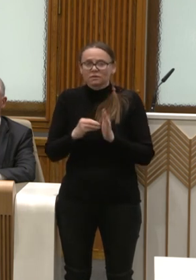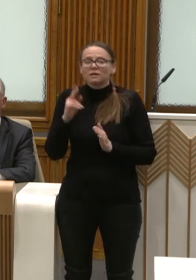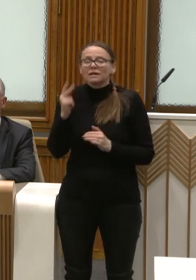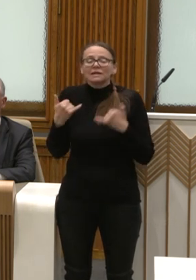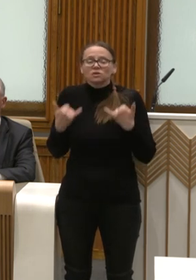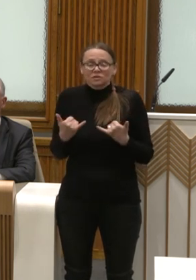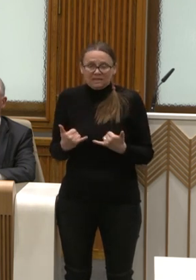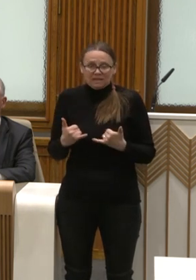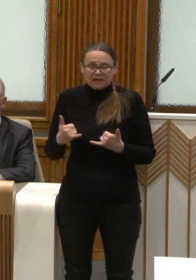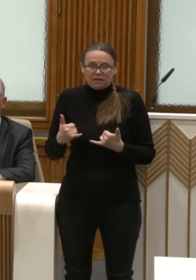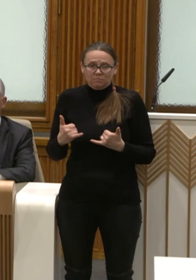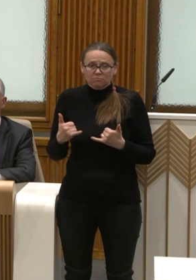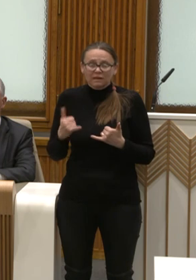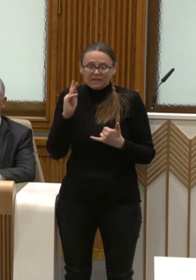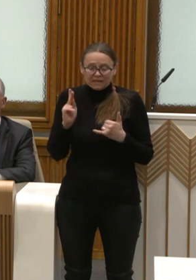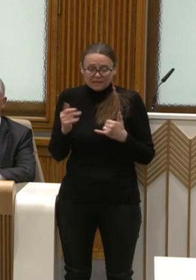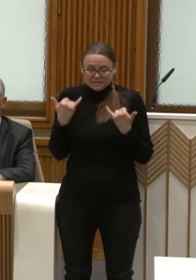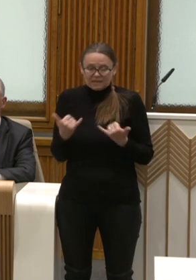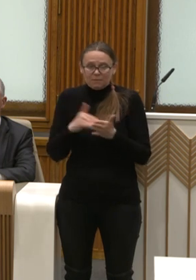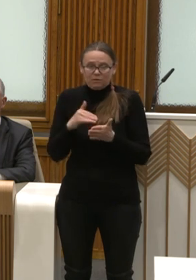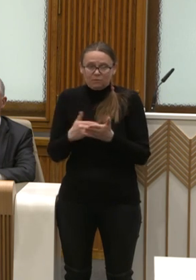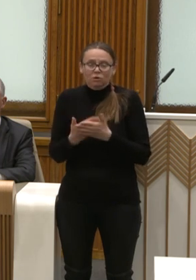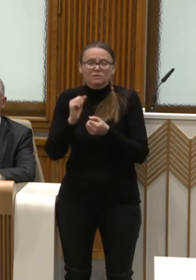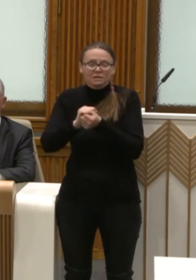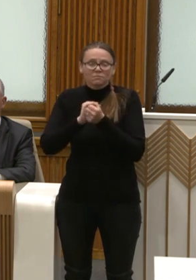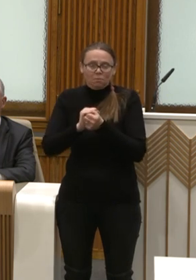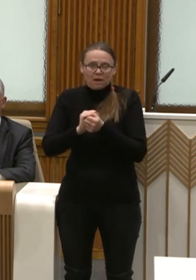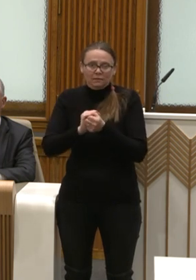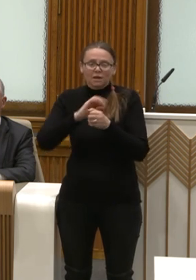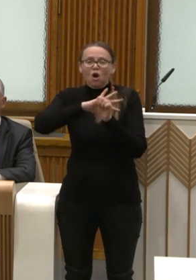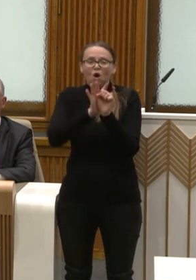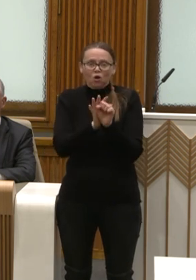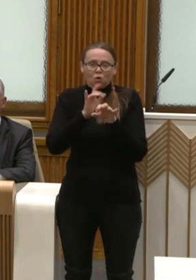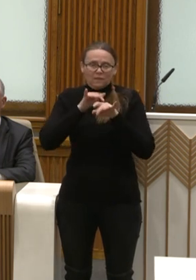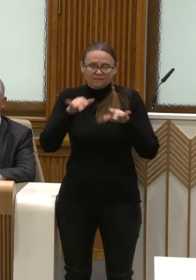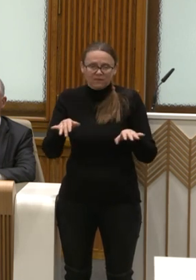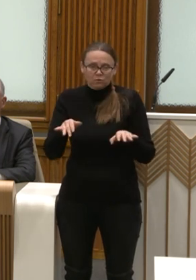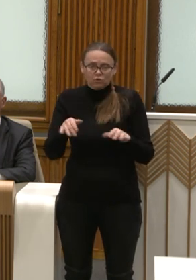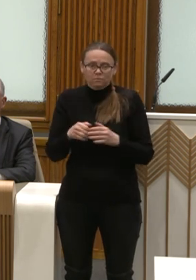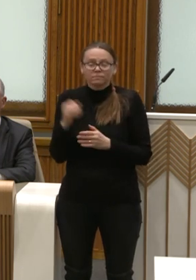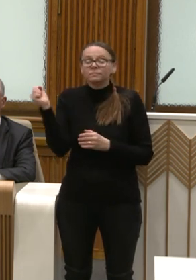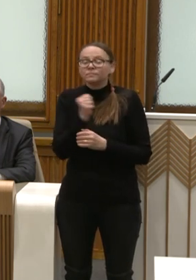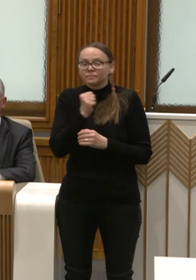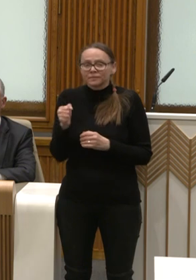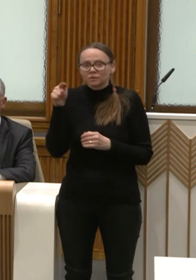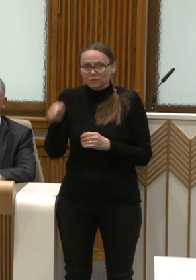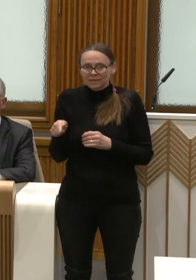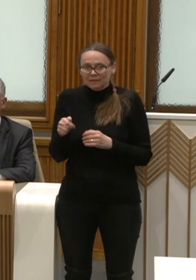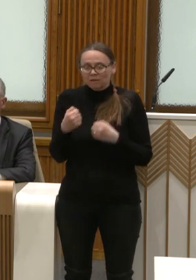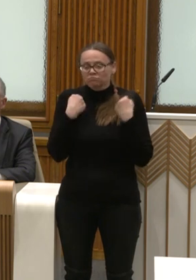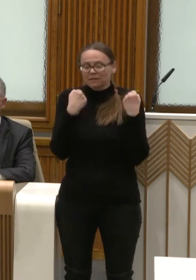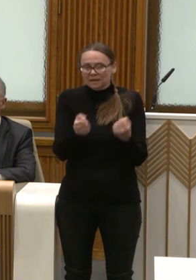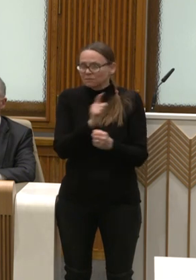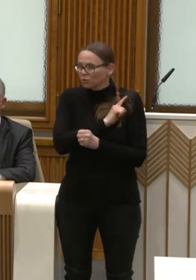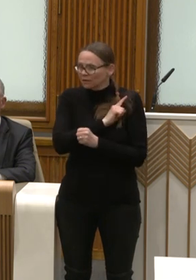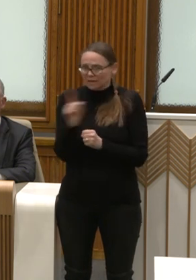ki so zdaj aktualni za spopad z koronavirusom. Zaradi tega se ta transport ne